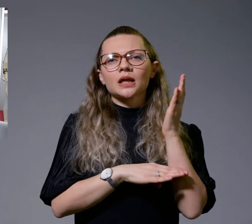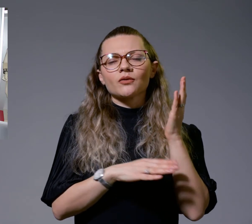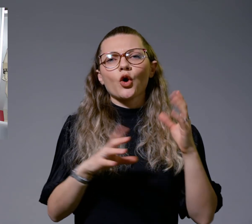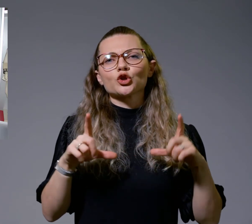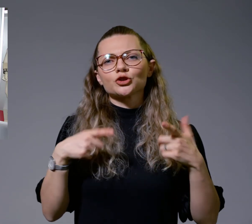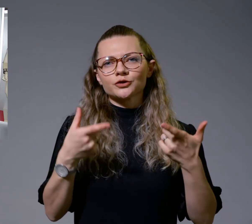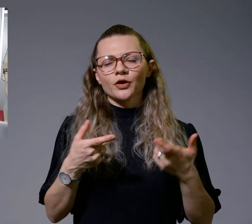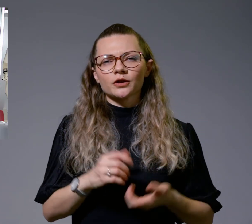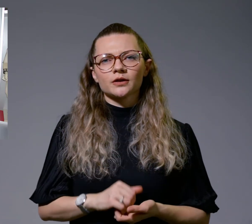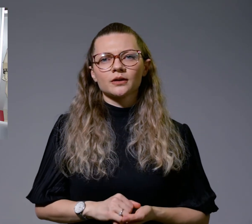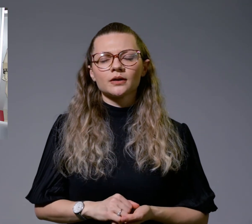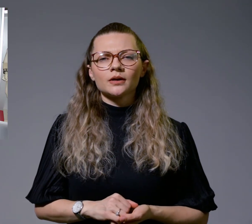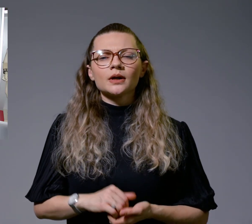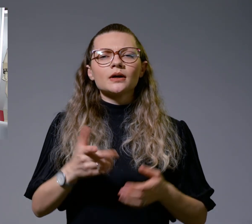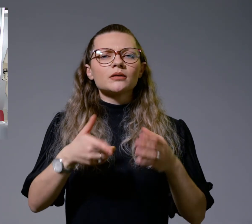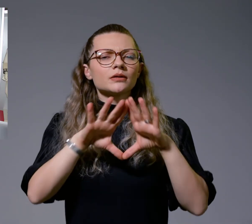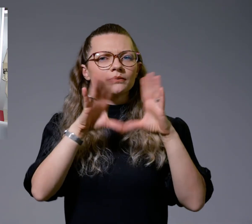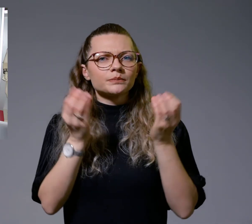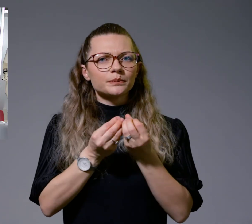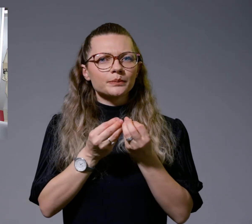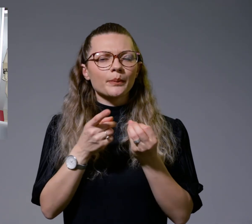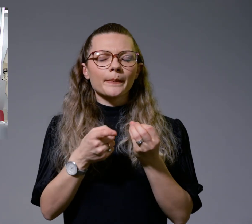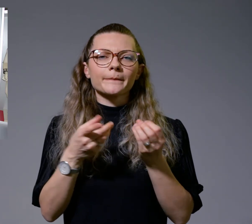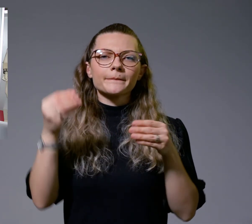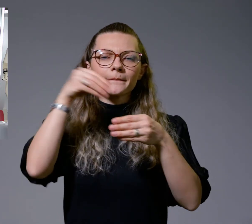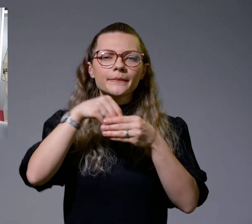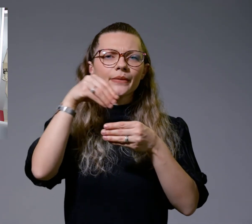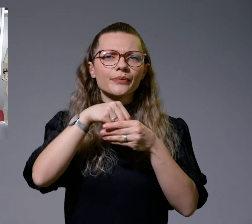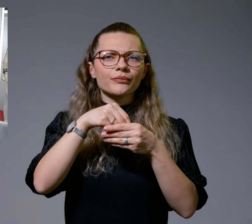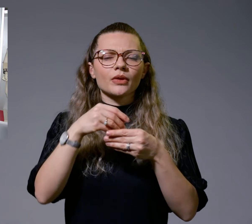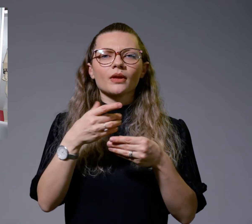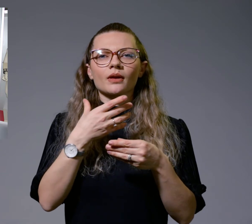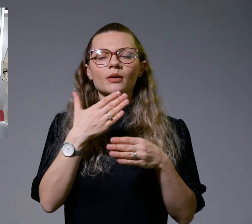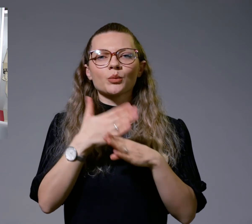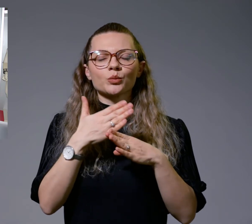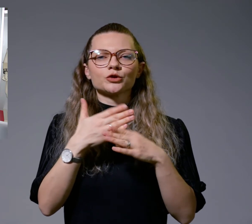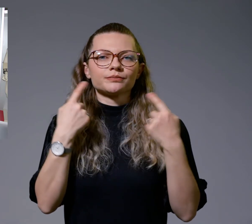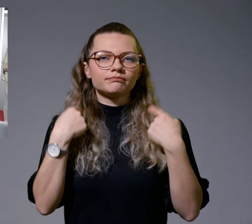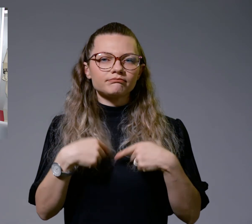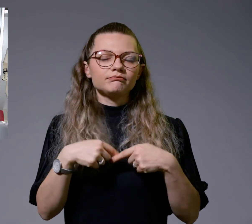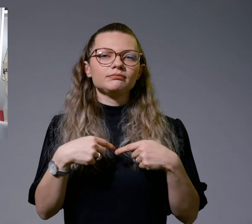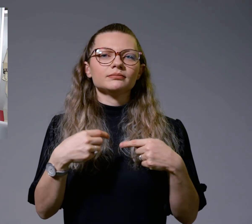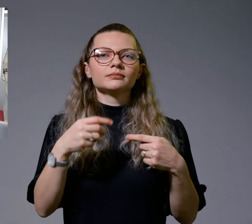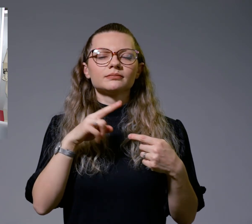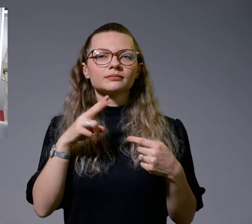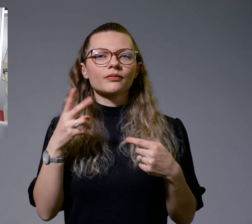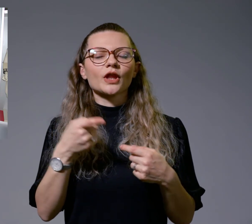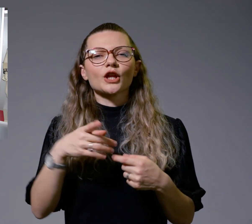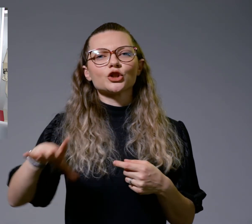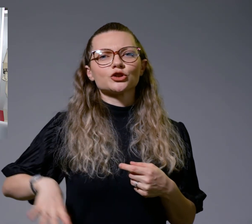животот. Сето тоа надополнето со накитот и обезбедува на женската Мариовска